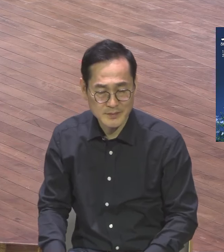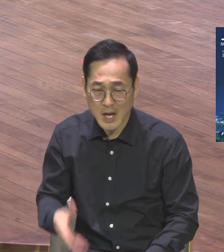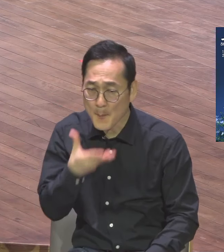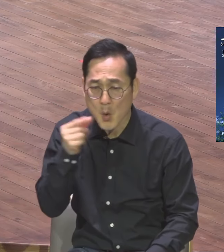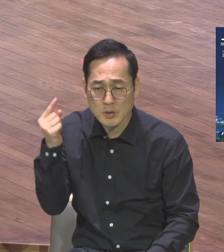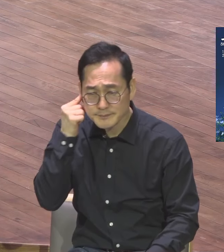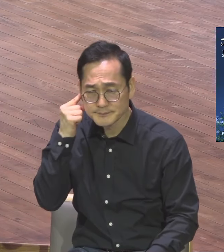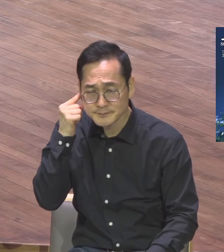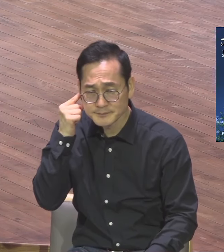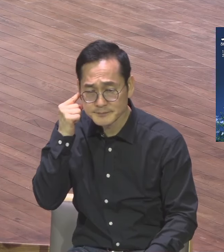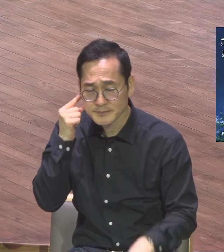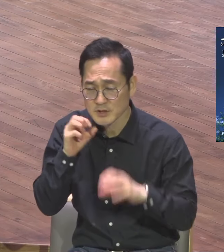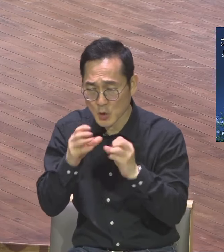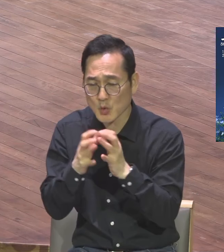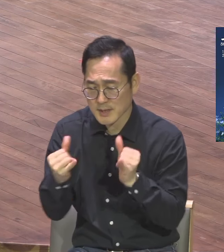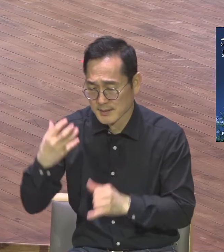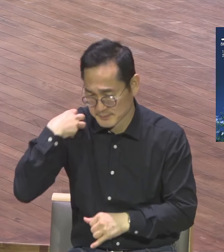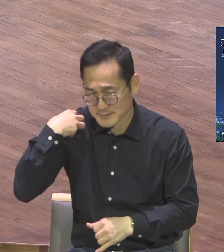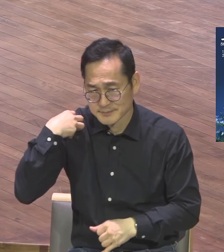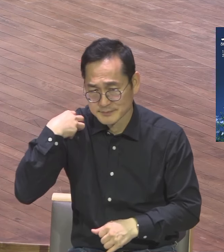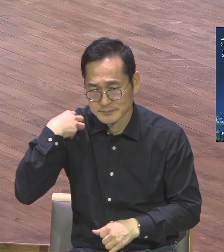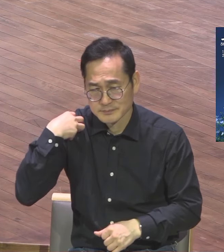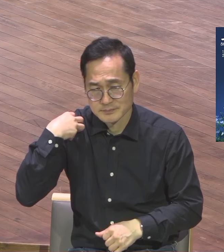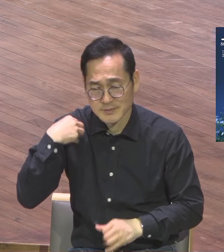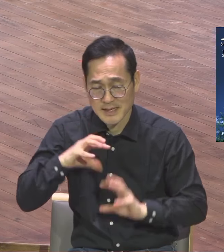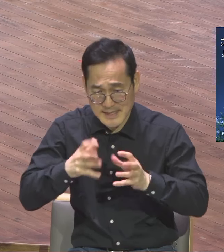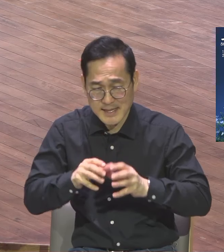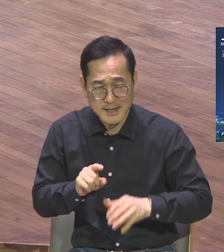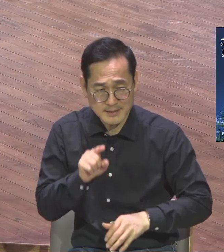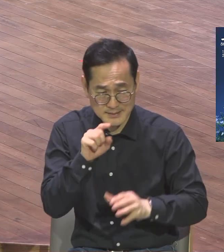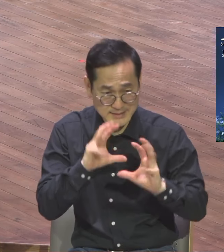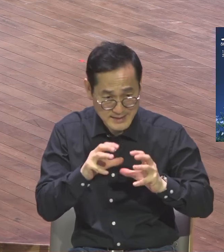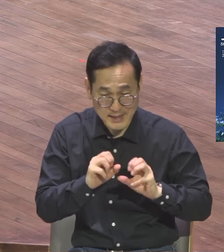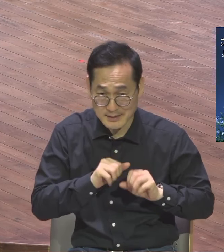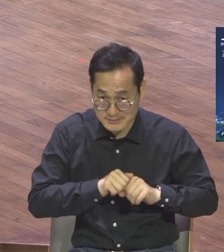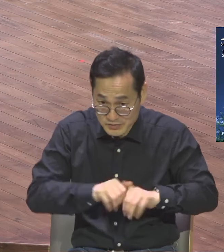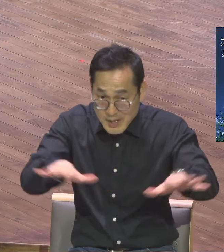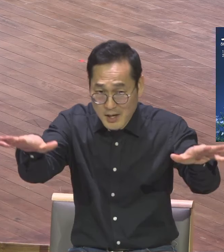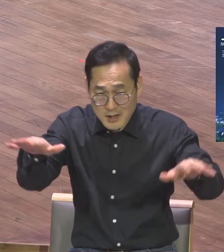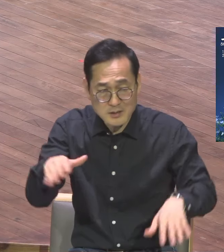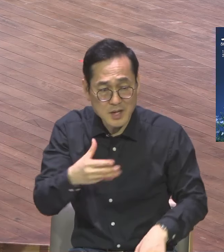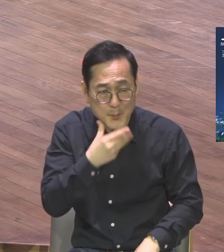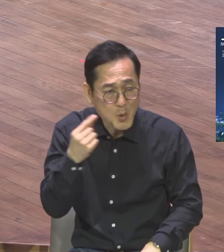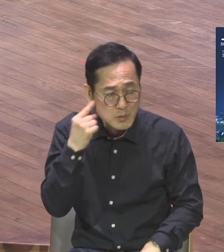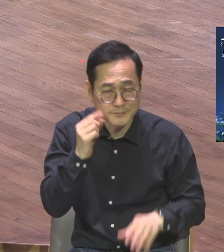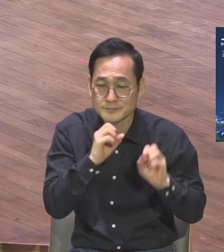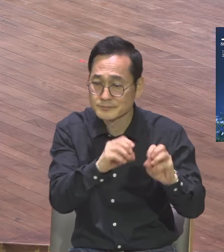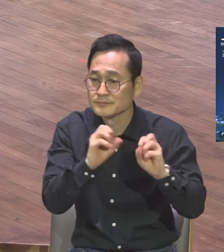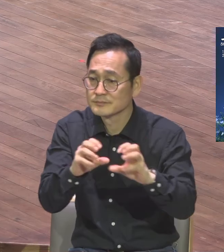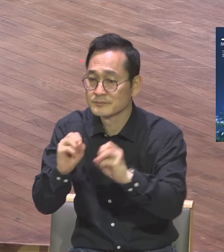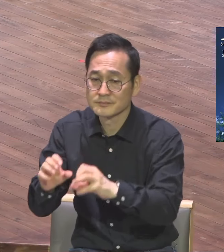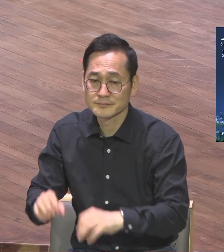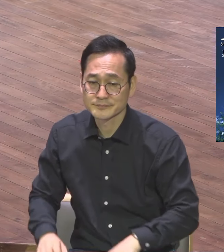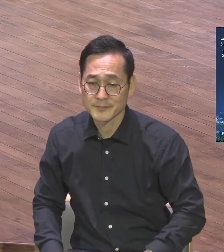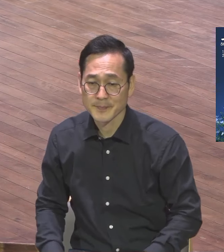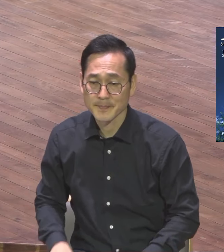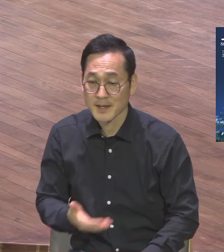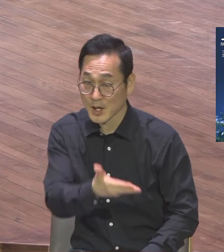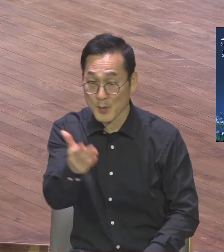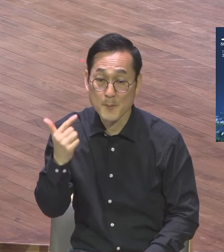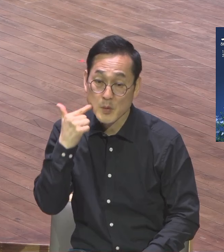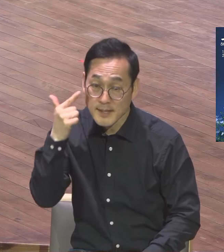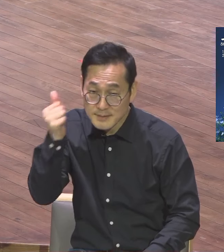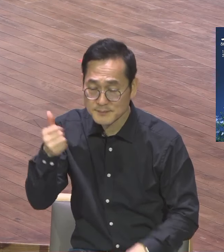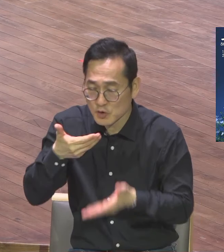전도사의 보호자, 생명관 동역자, 이 로마 심장 인물들이요. 여기 중직자들은 기도하세요. 하나님, 나도